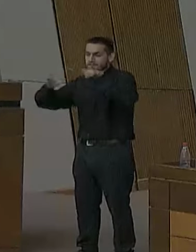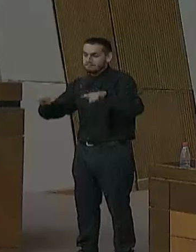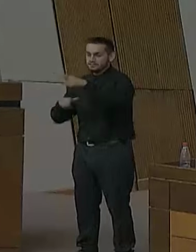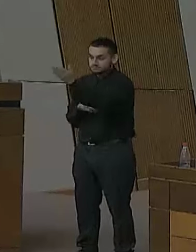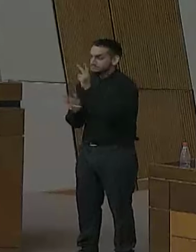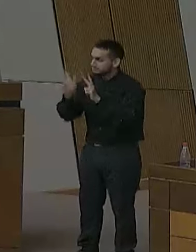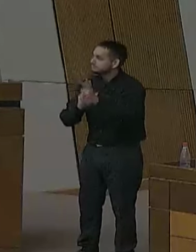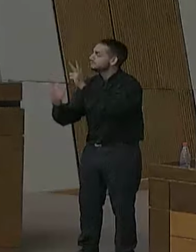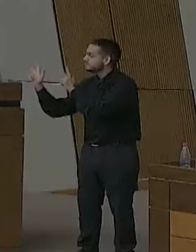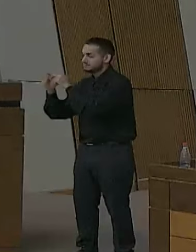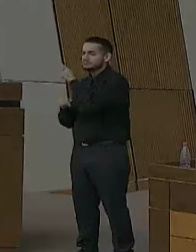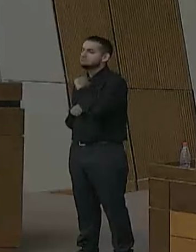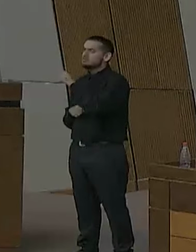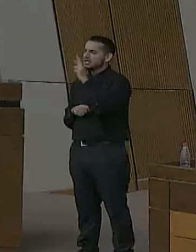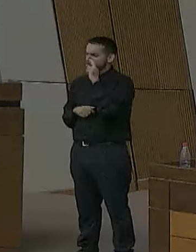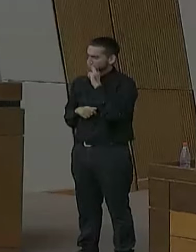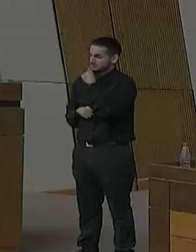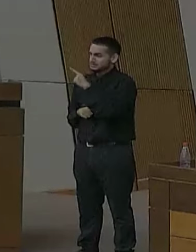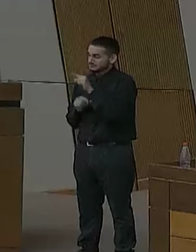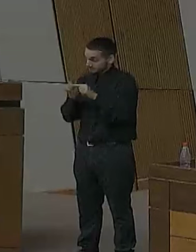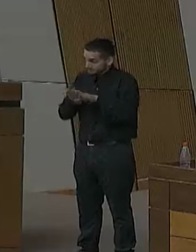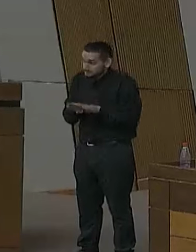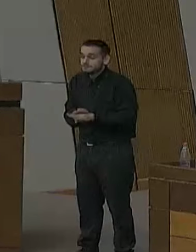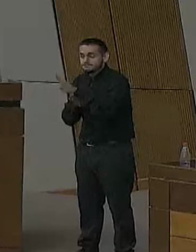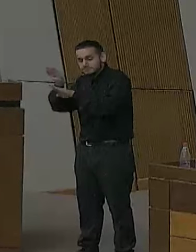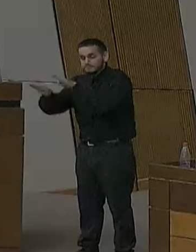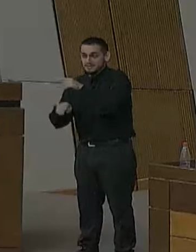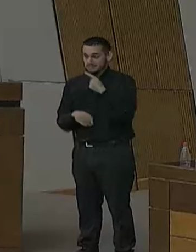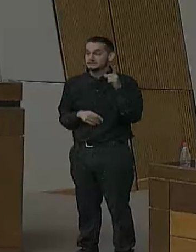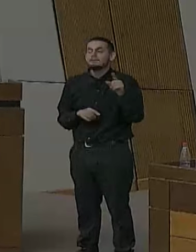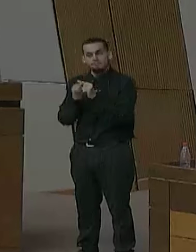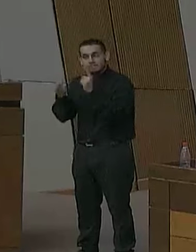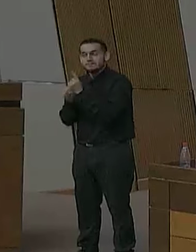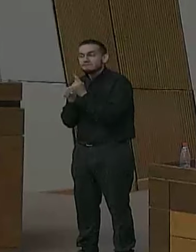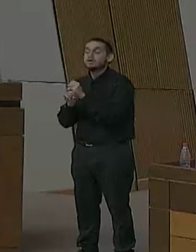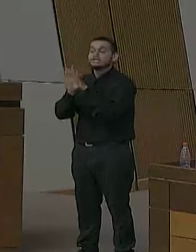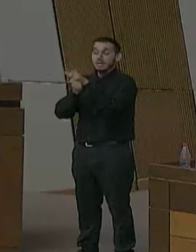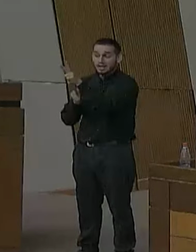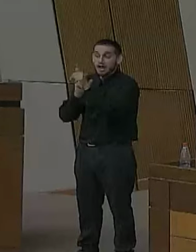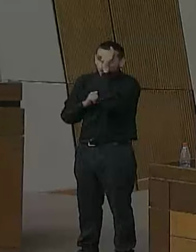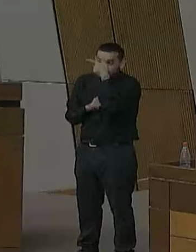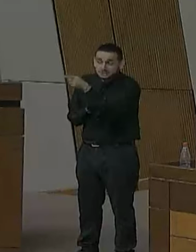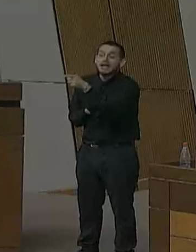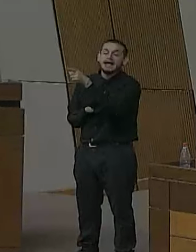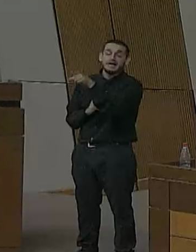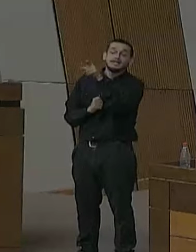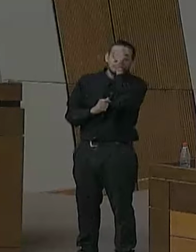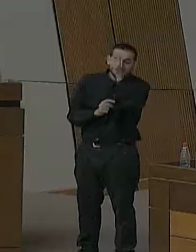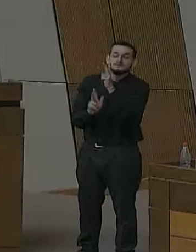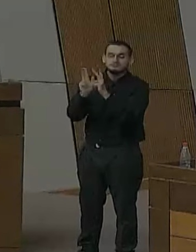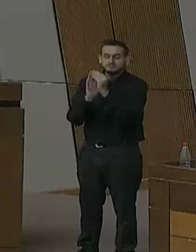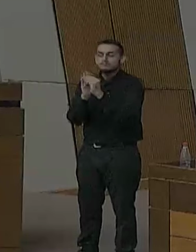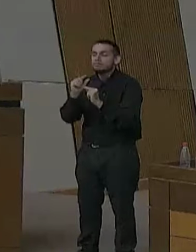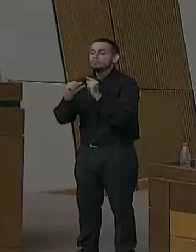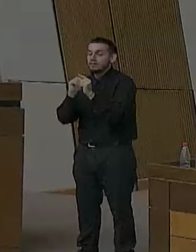Rocío, ¿verdad? Avancemos y concretemos algo, pero siempre es importante entender, contextualizar y escuchar, por más de que siempre decimos ya,